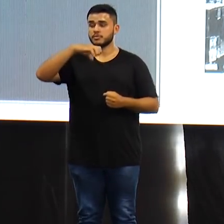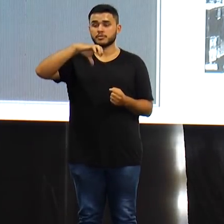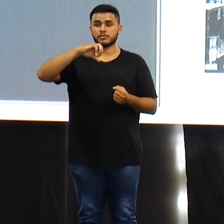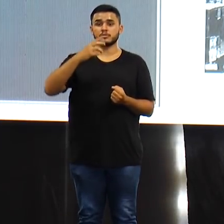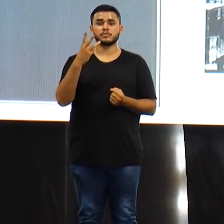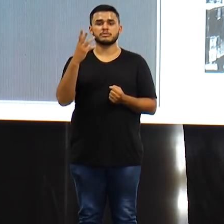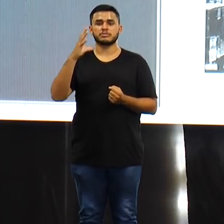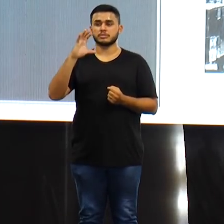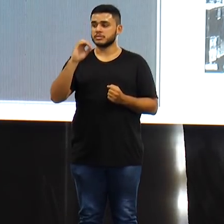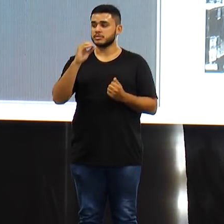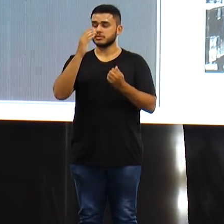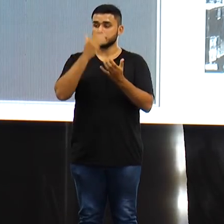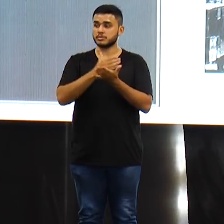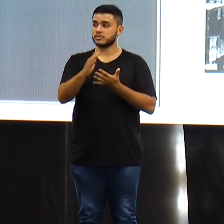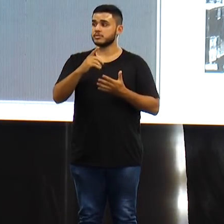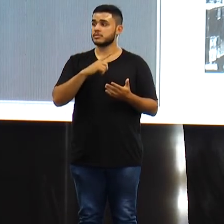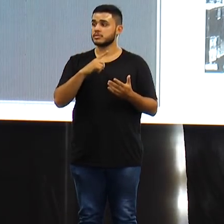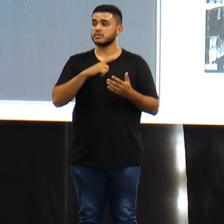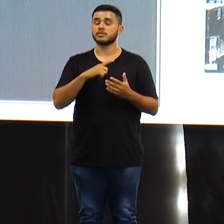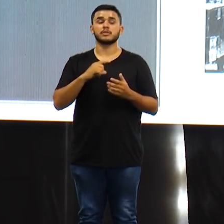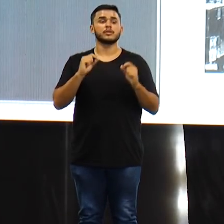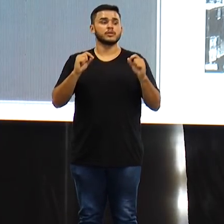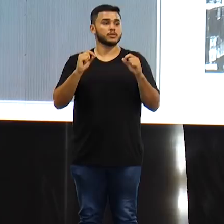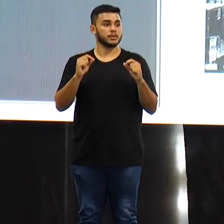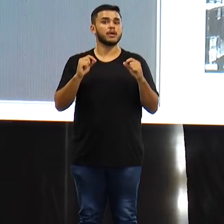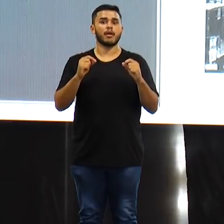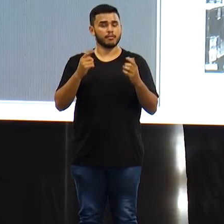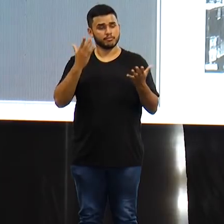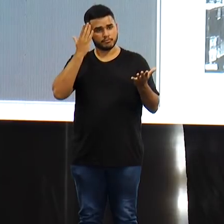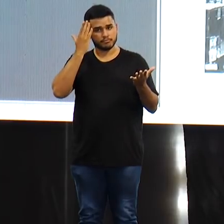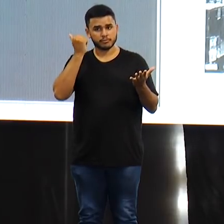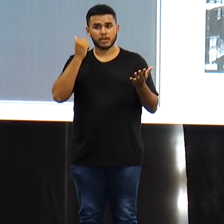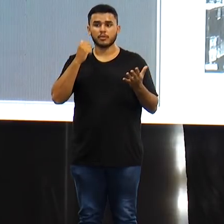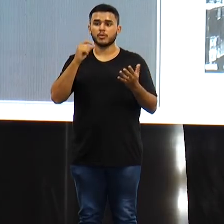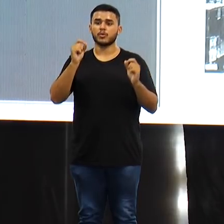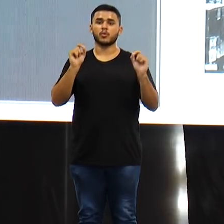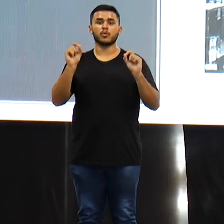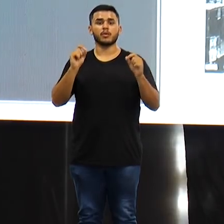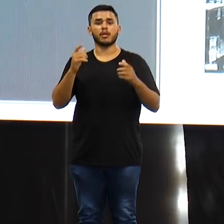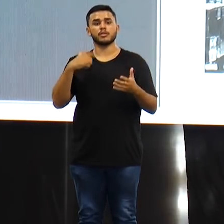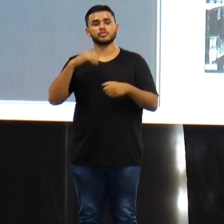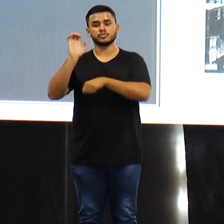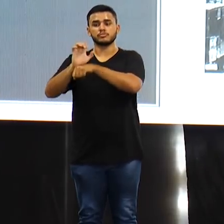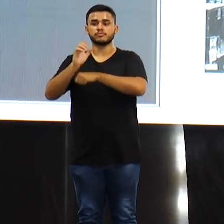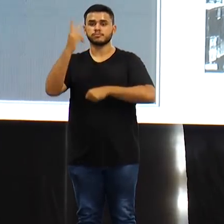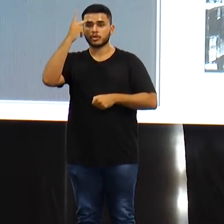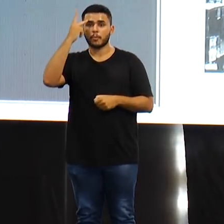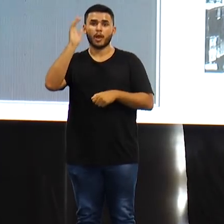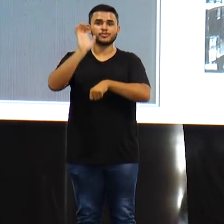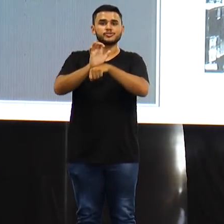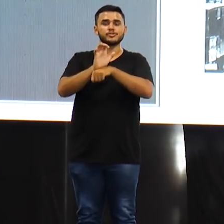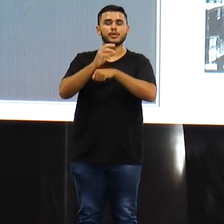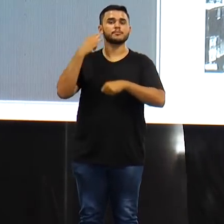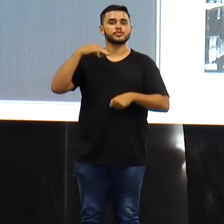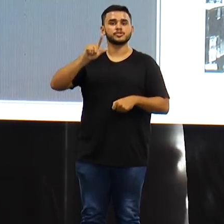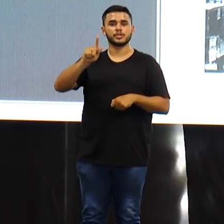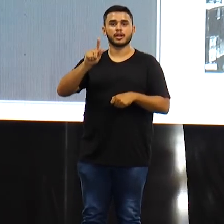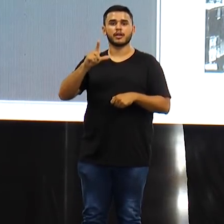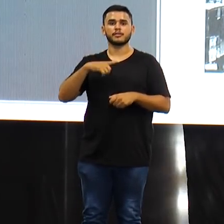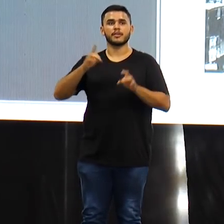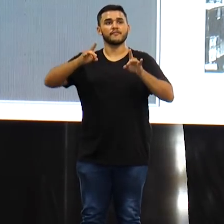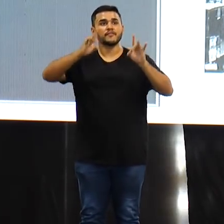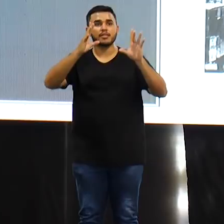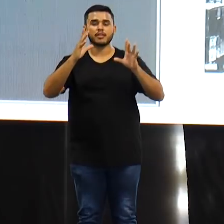30, a República Café com Leite. E aí o que você vai também prestar muita atenção? Ao regime